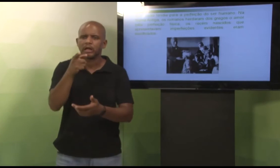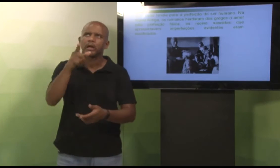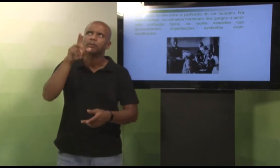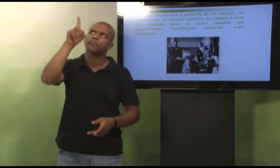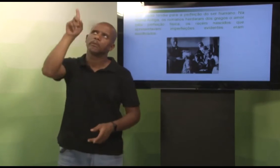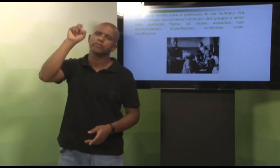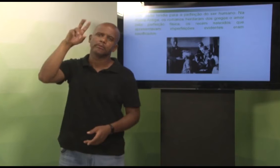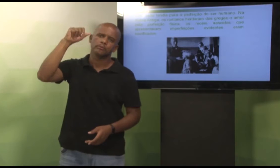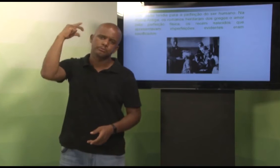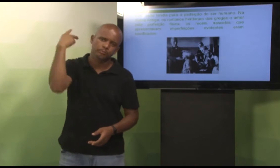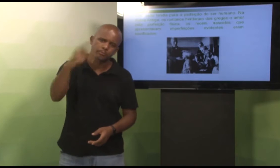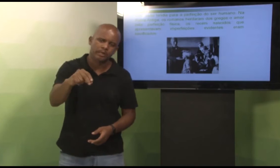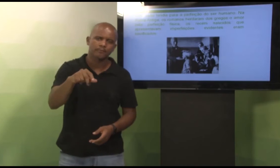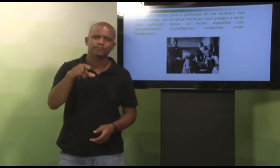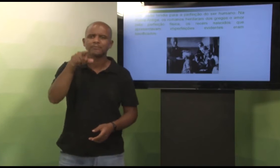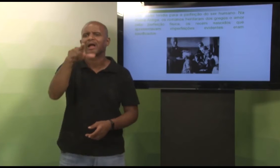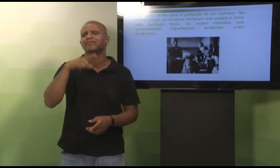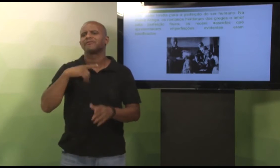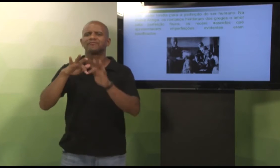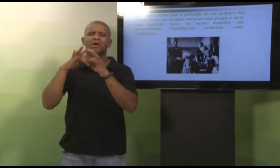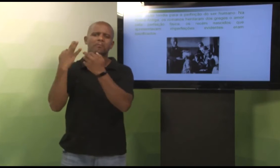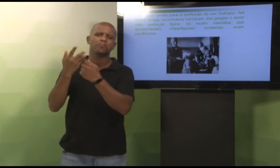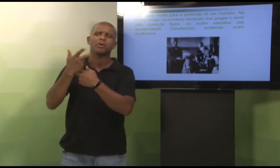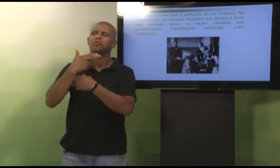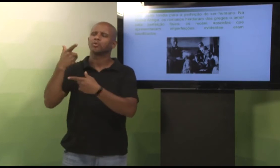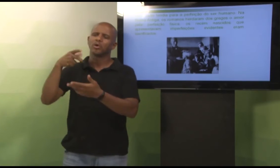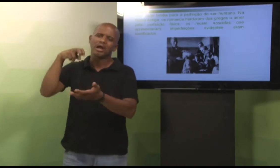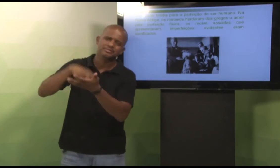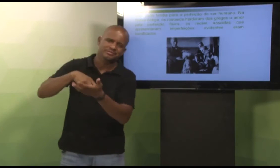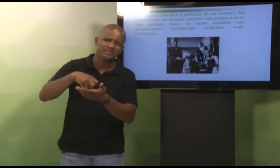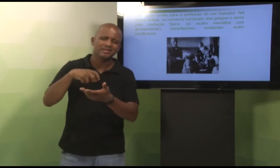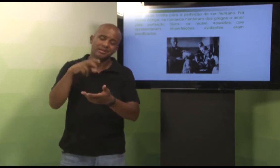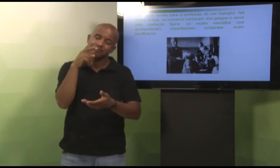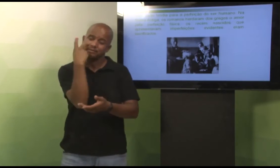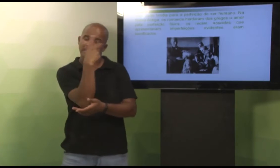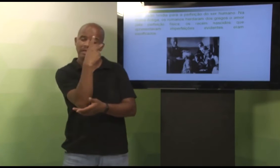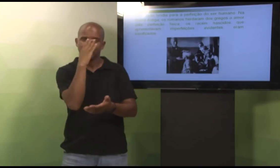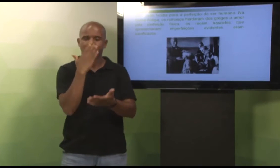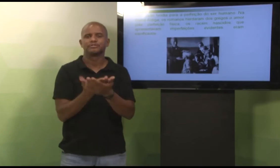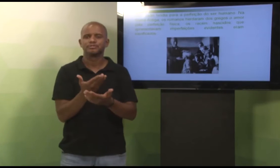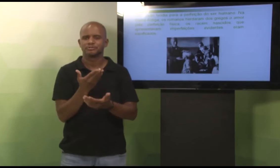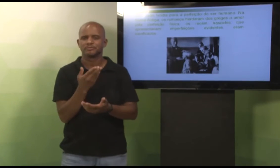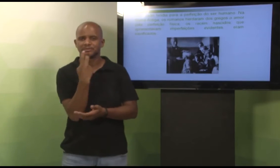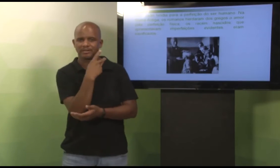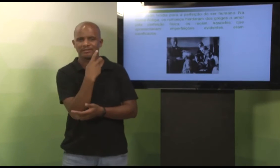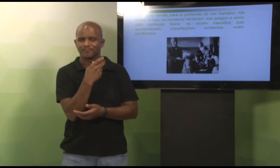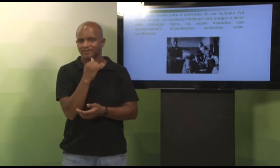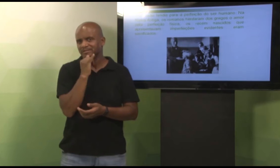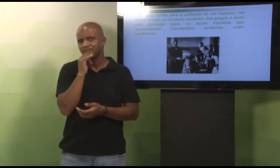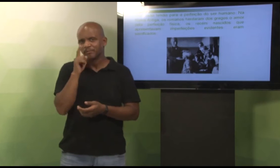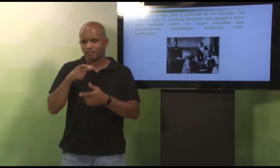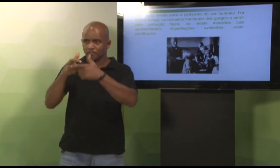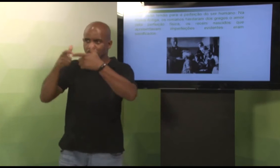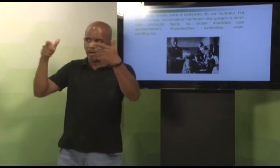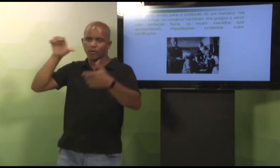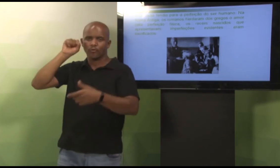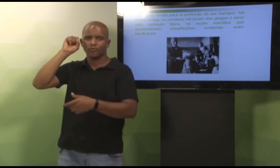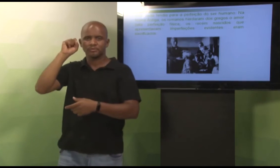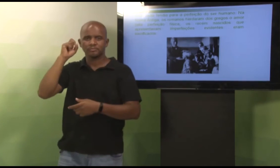Então, essas eram as histórias que tinha. Tinha as crenças, os castigos de Deus. Algumas pessoas acreditavam nisso.